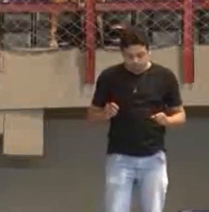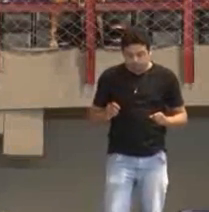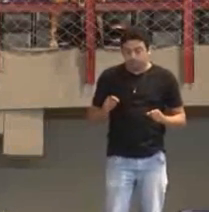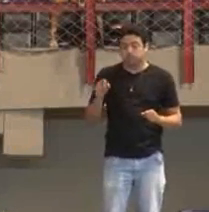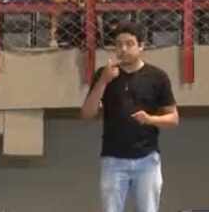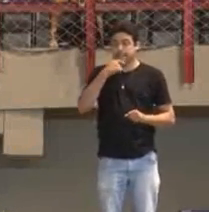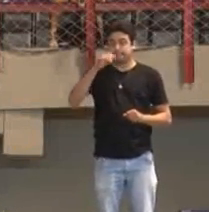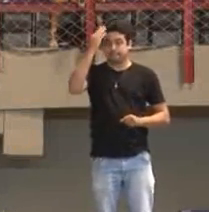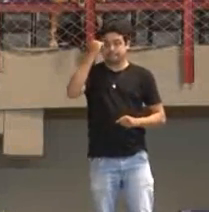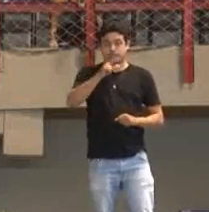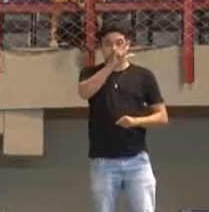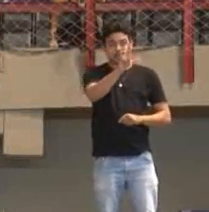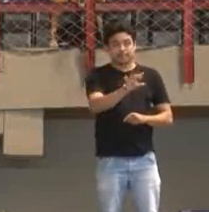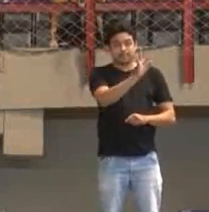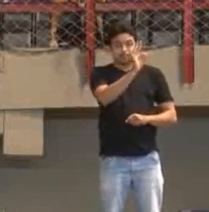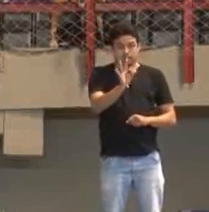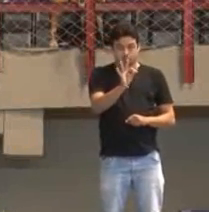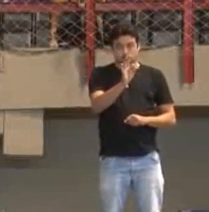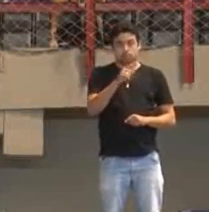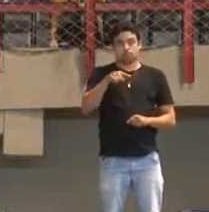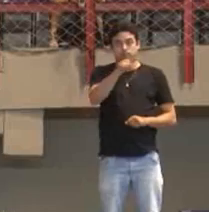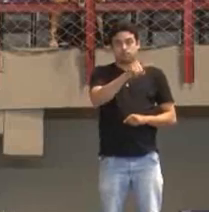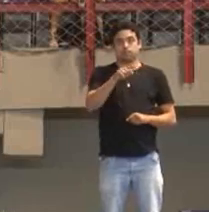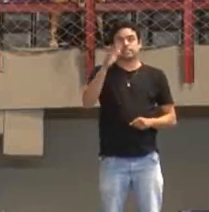Quem sabe literatura